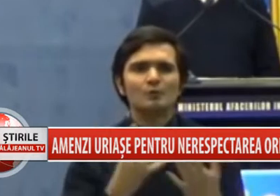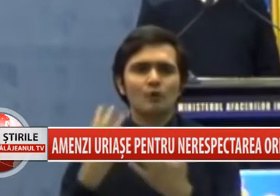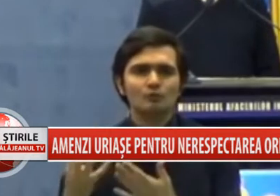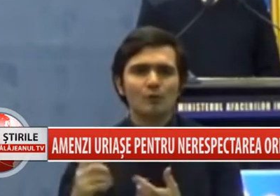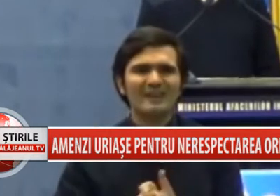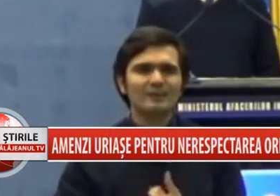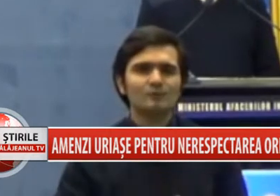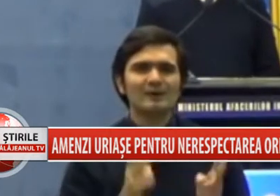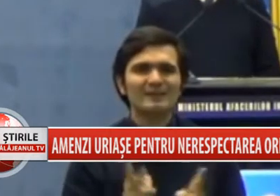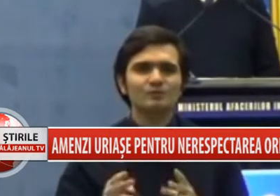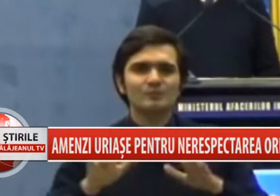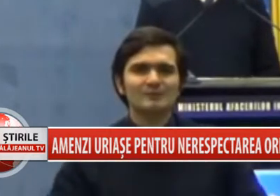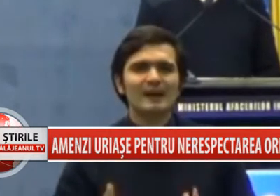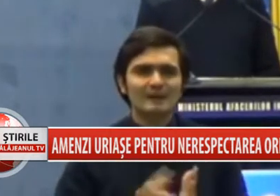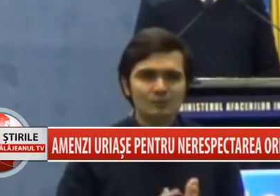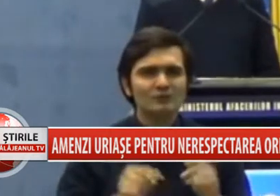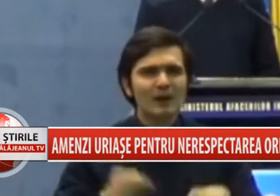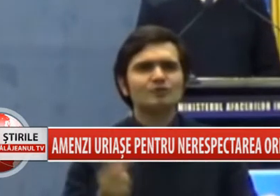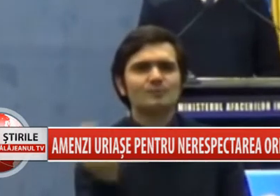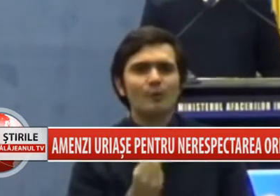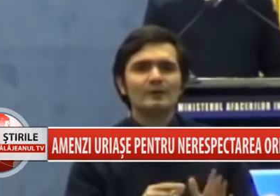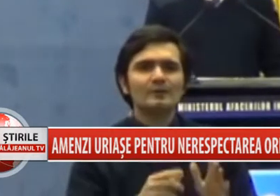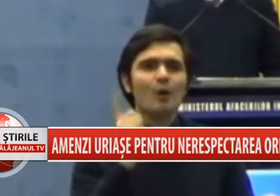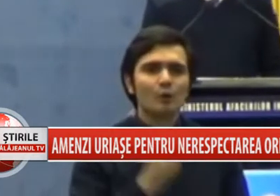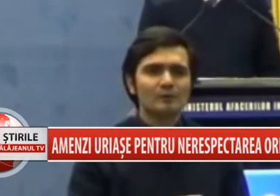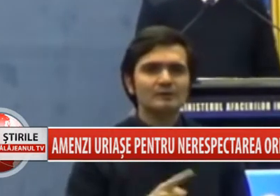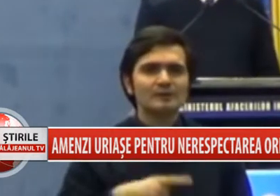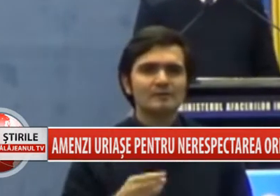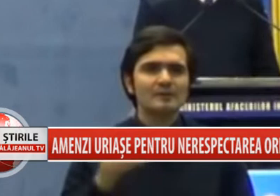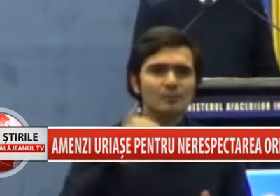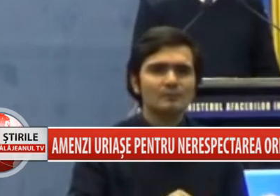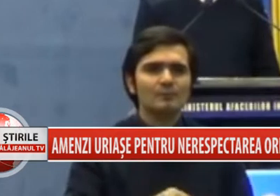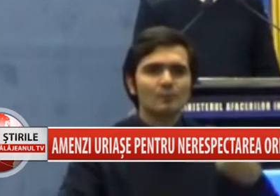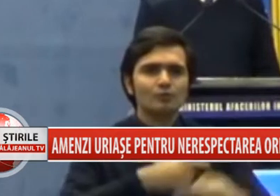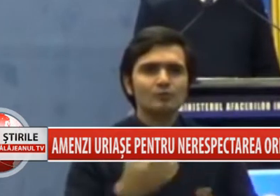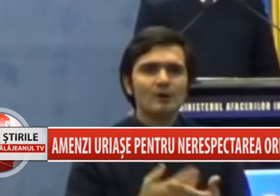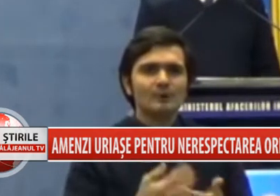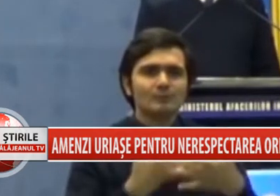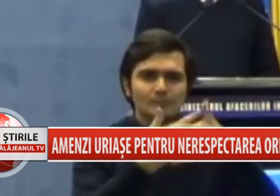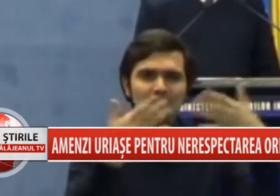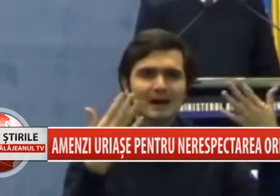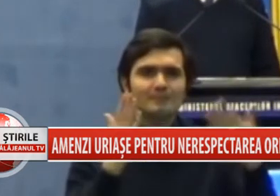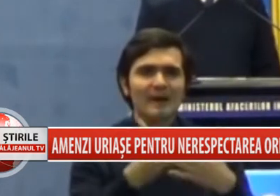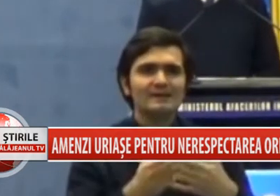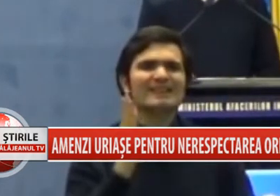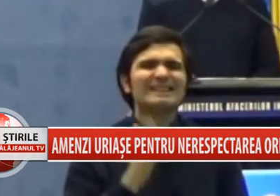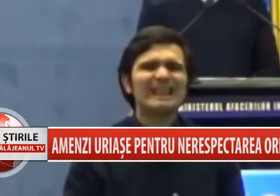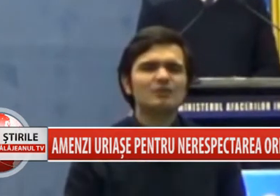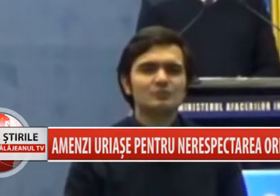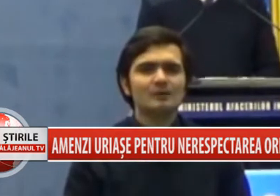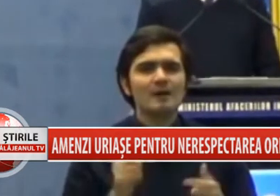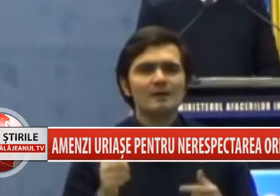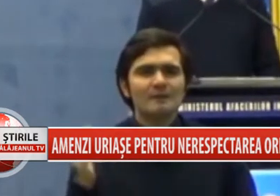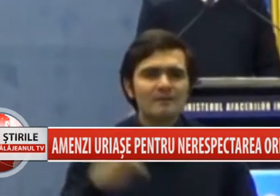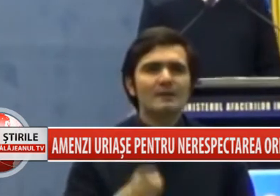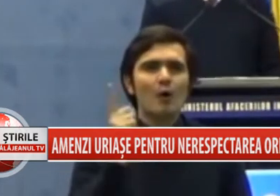urgență, proiect care este pus deja în procedură de transparență decizională. Această ordonanță de urgență vine în completarea